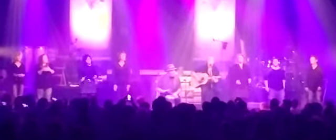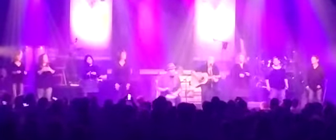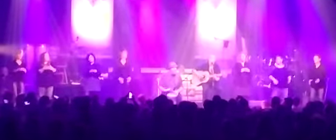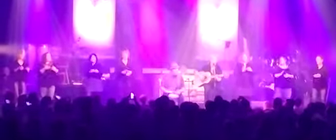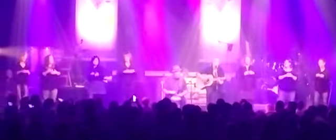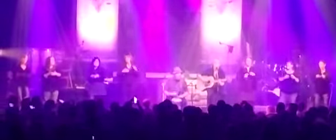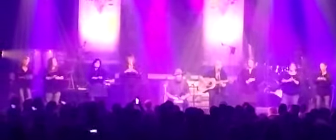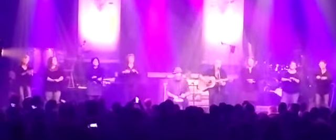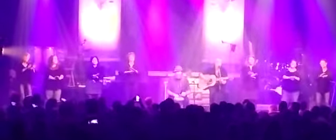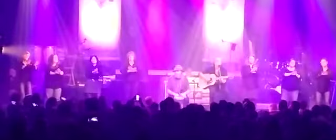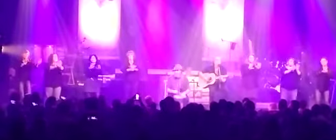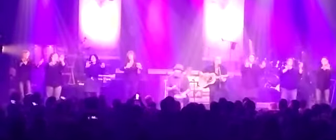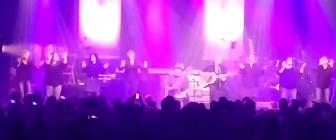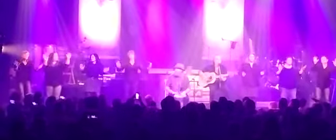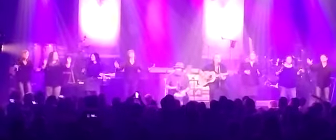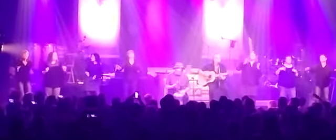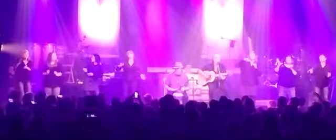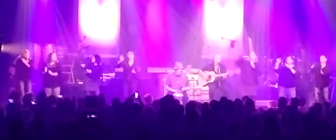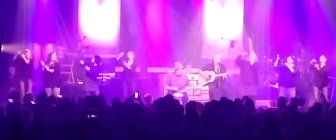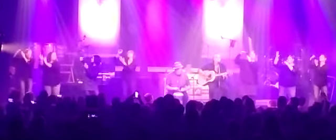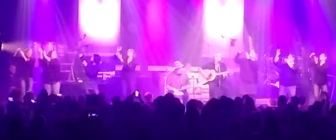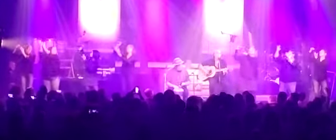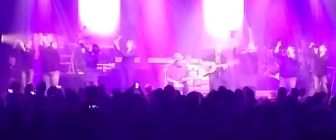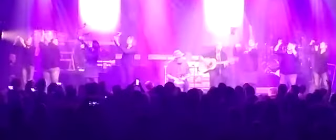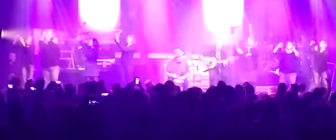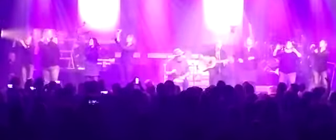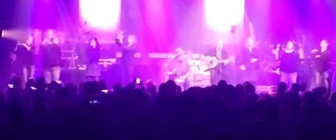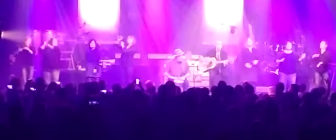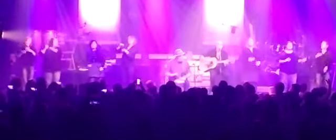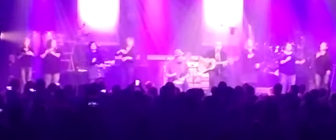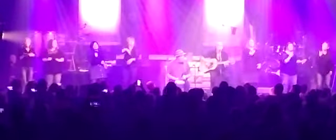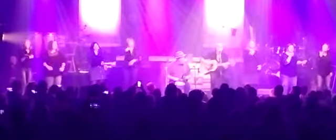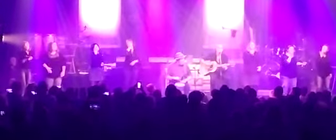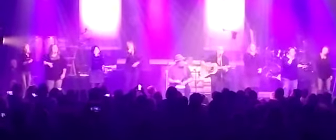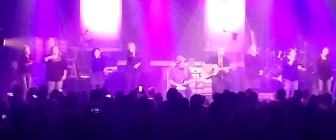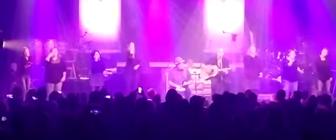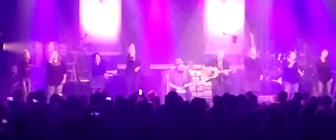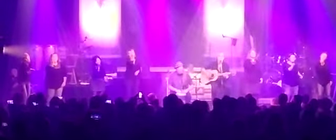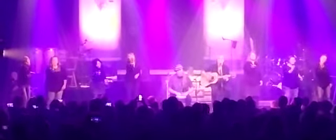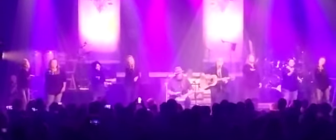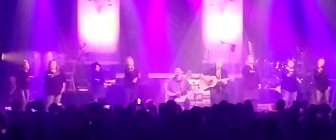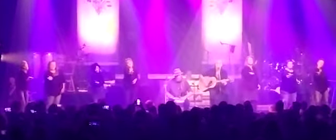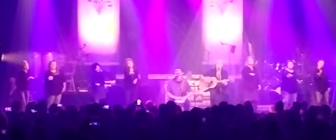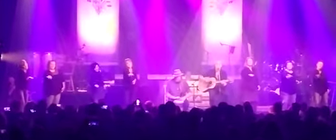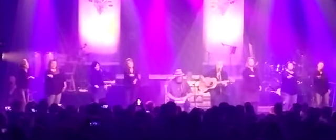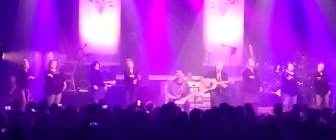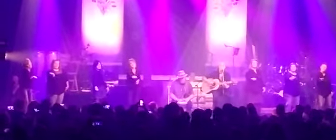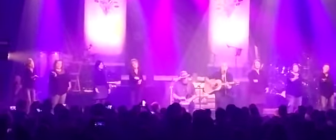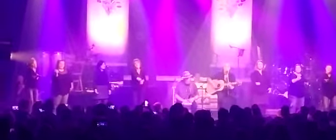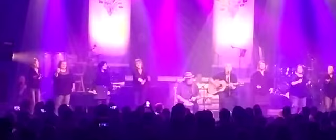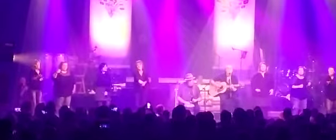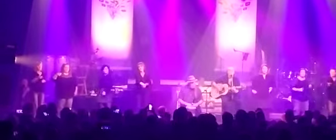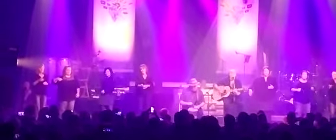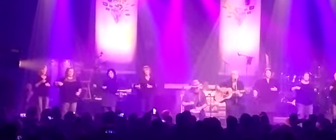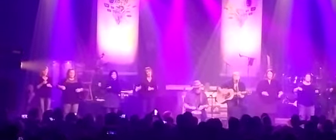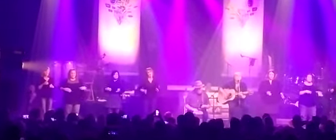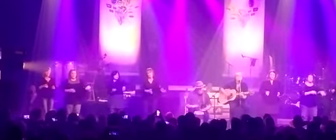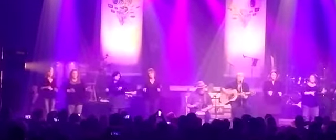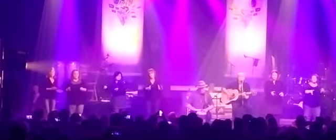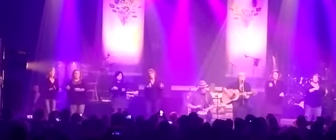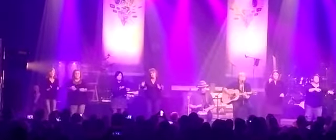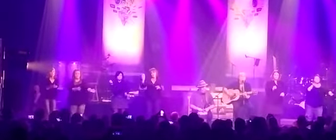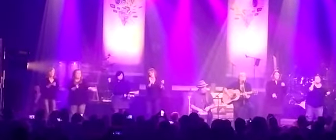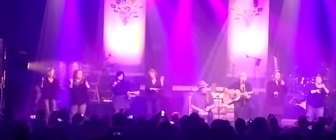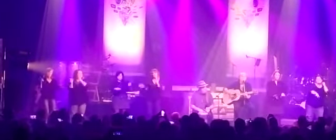On vous souhaite tout le bonheur du monde et que quelqu'un vous tende la main.